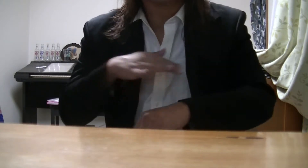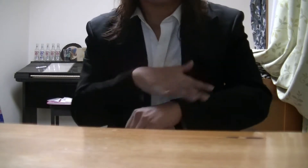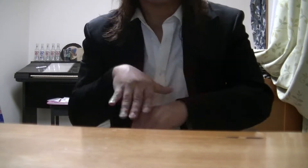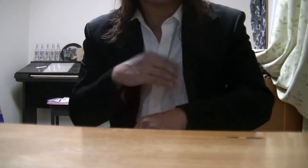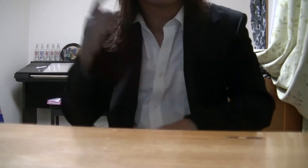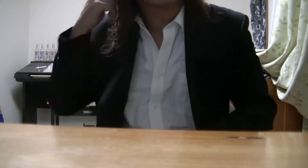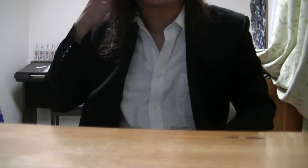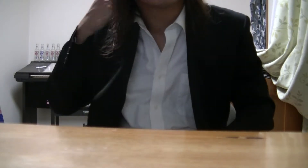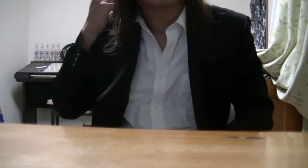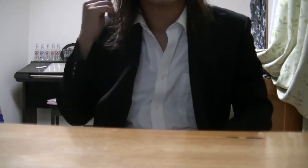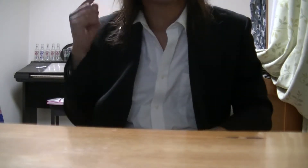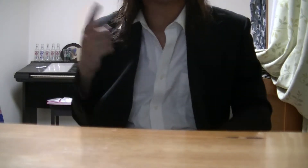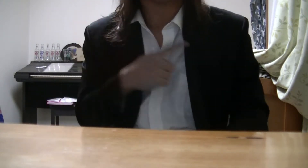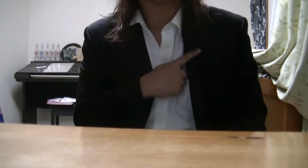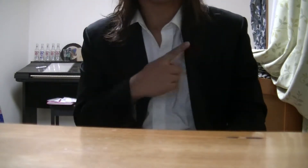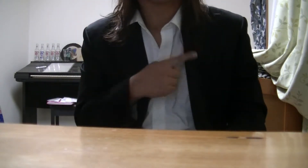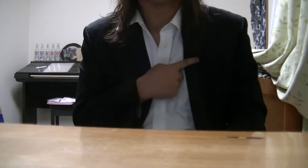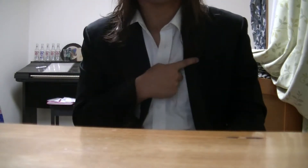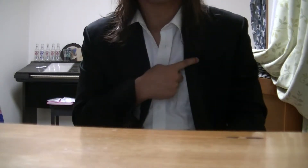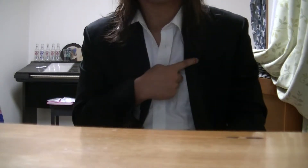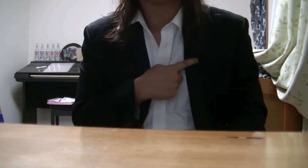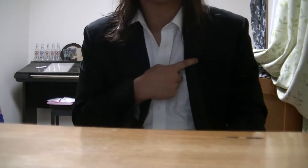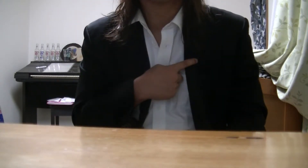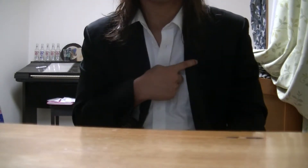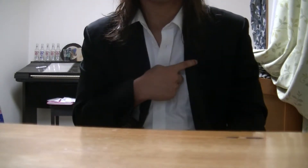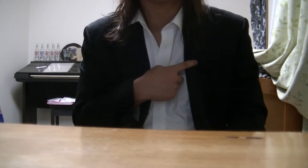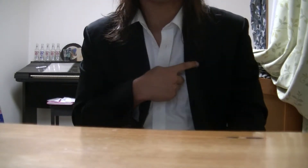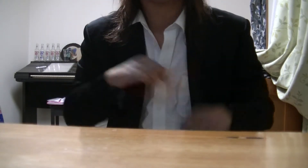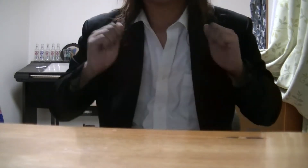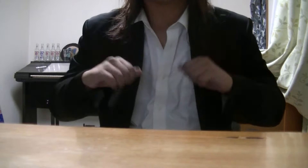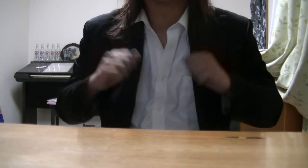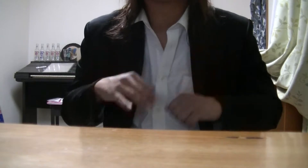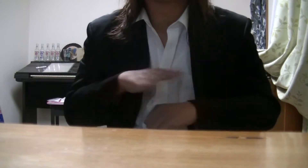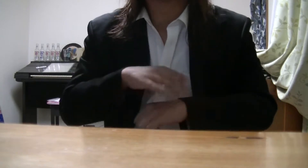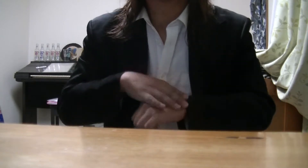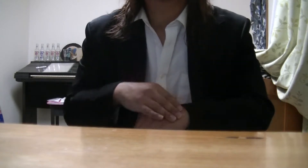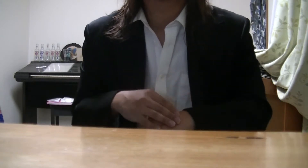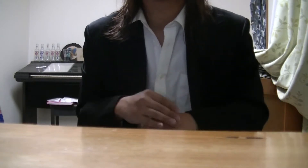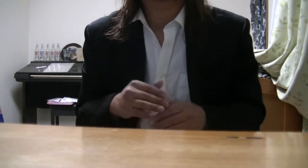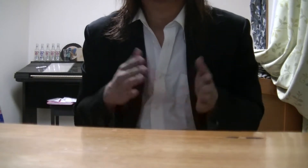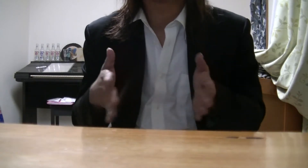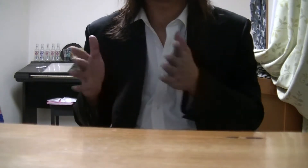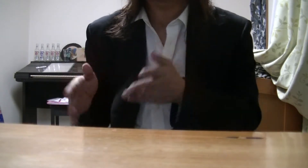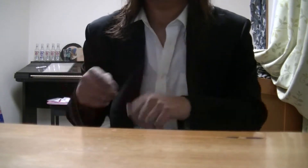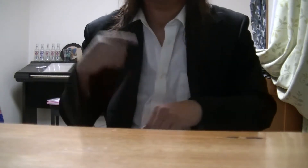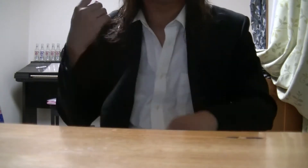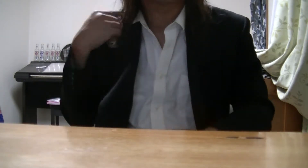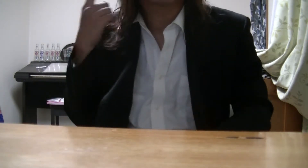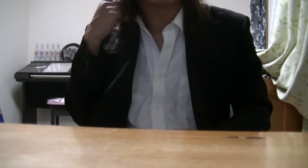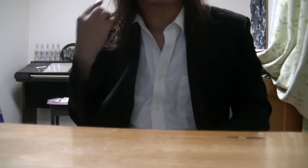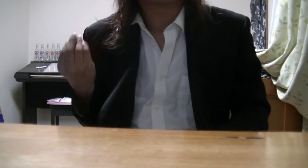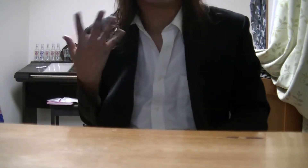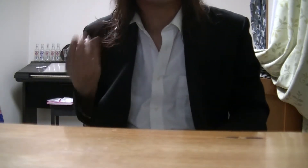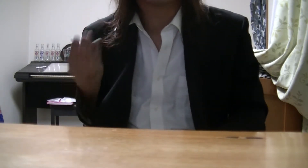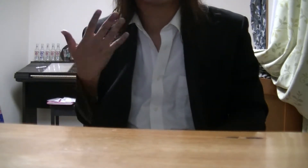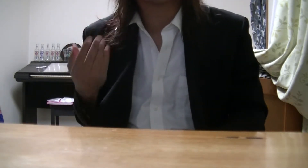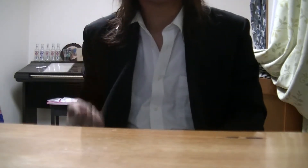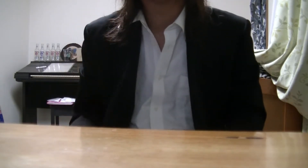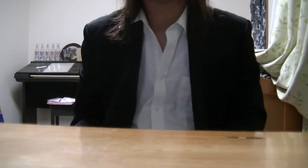一番命を感じる生き方なんだなっていうことを改めてなんかお母さんに教わった気がしました。なんでこれ